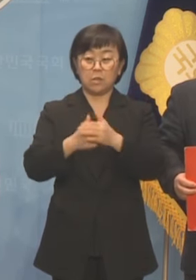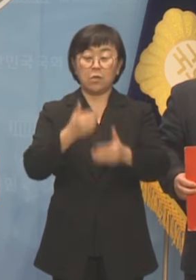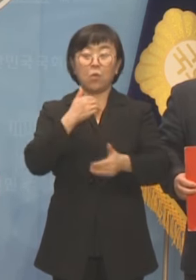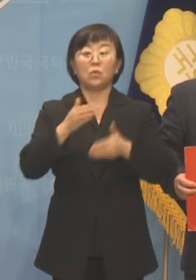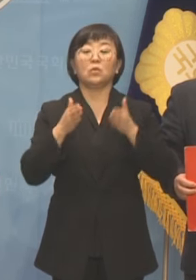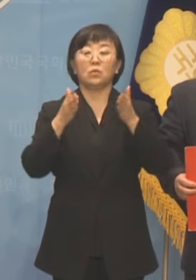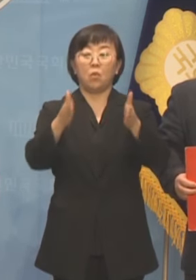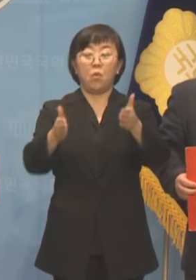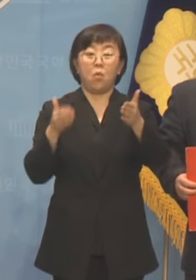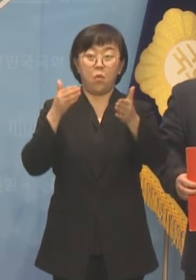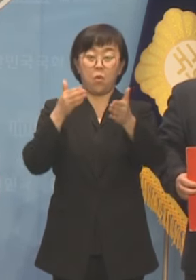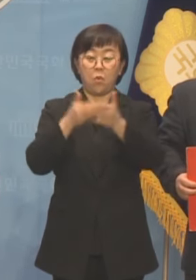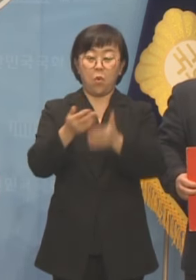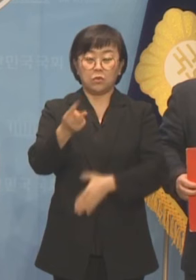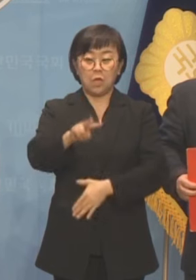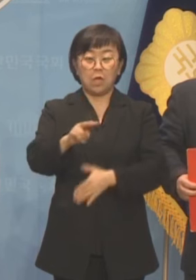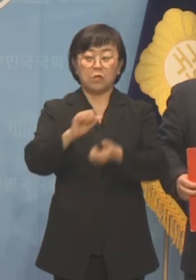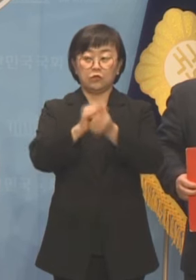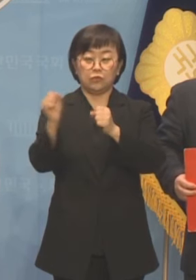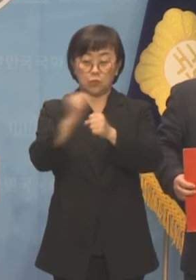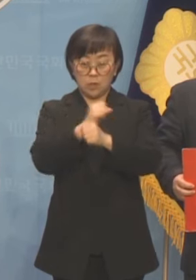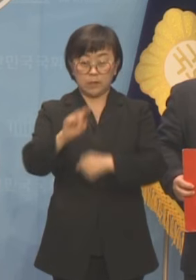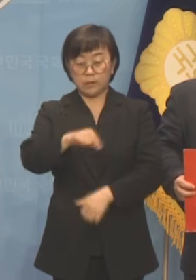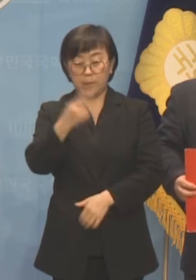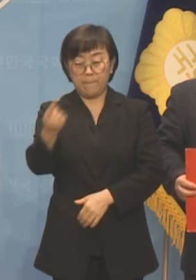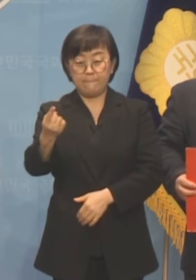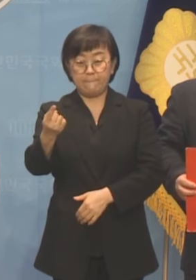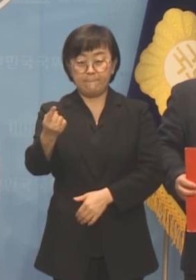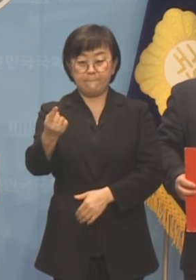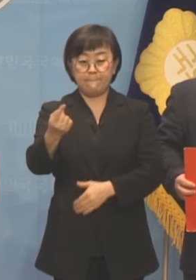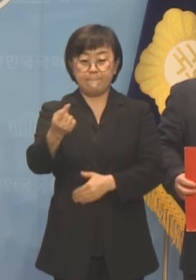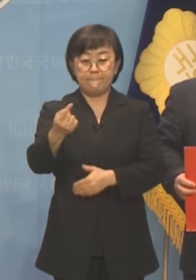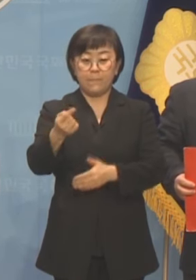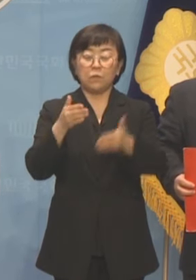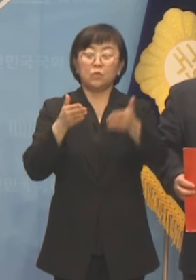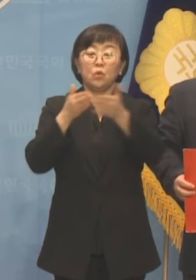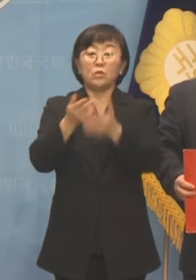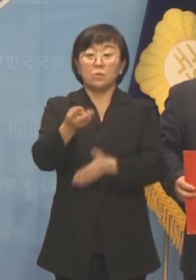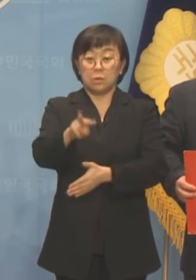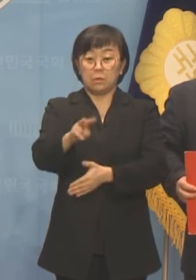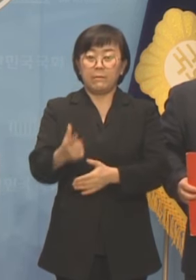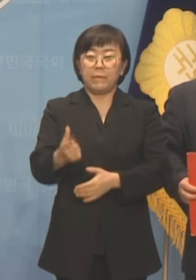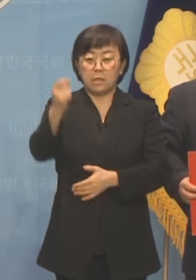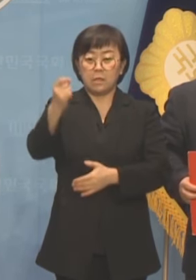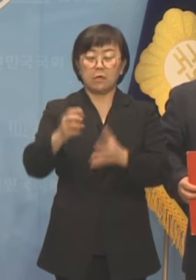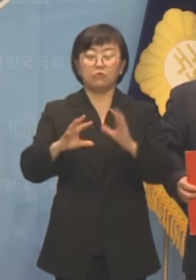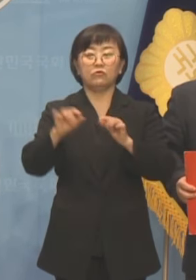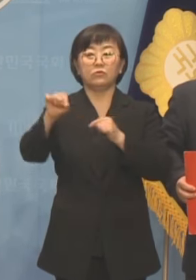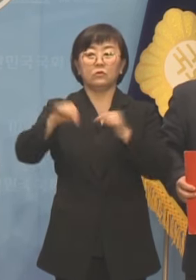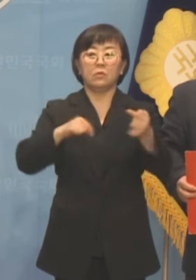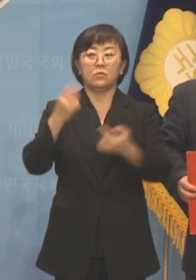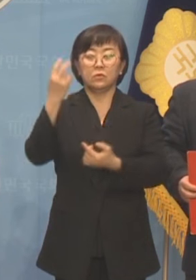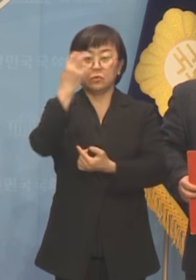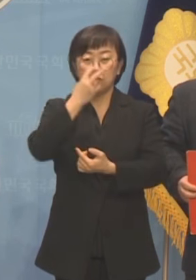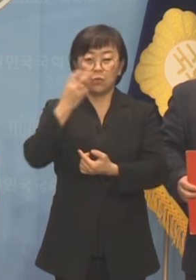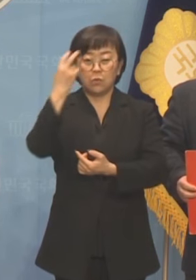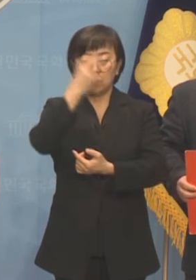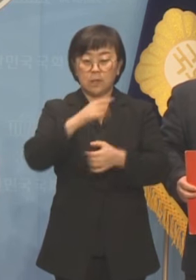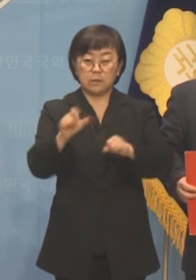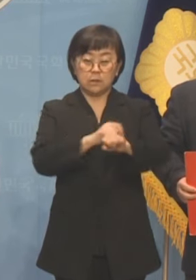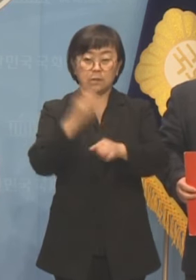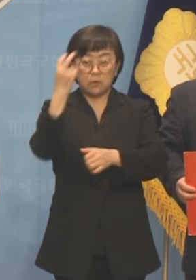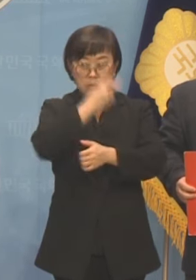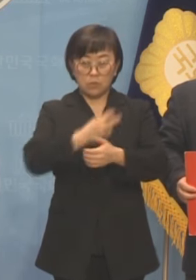고속도로 주가 조작이어서 고속도로 조작도 하루속히 국정조사 특검으로